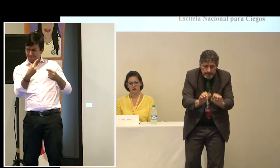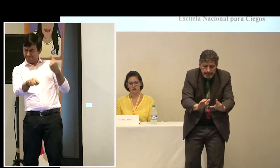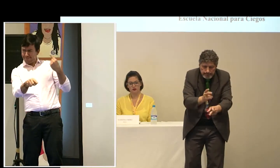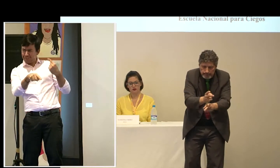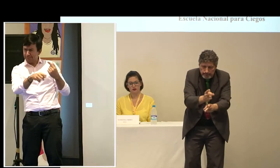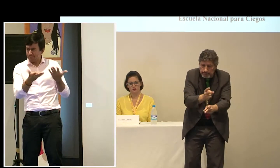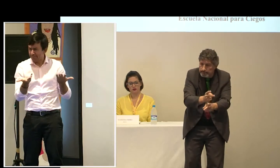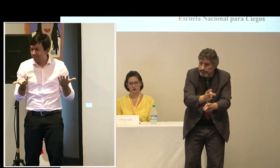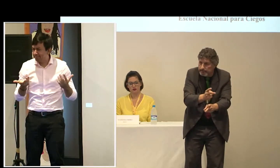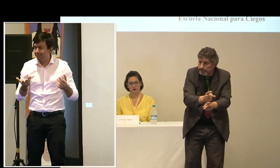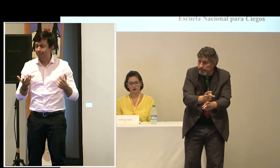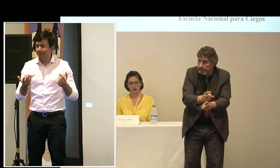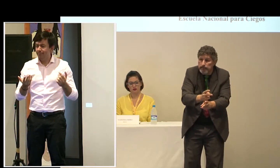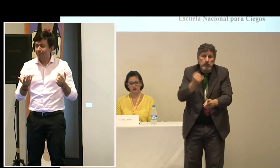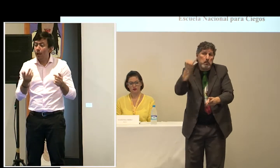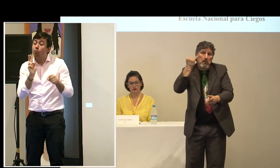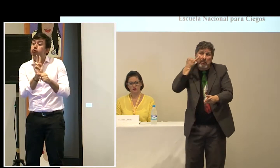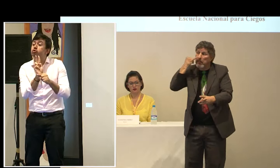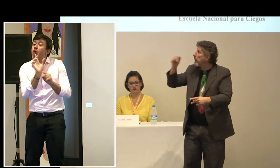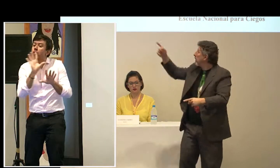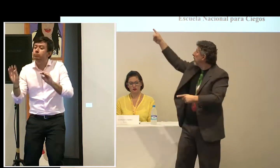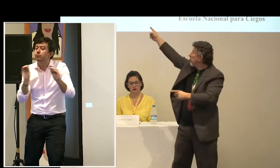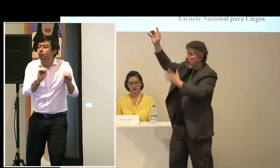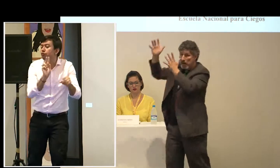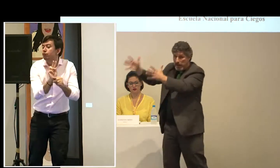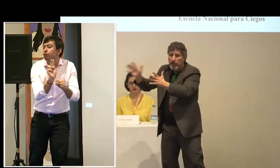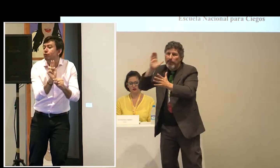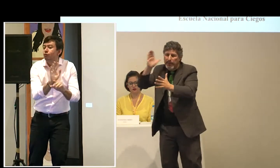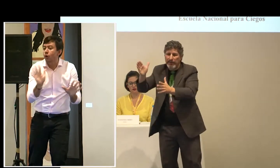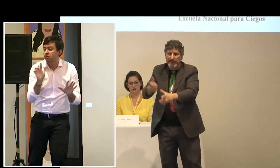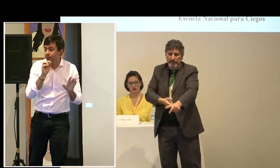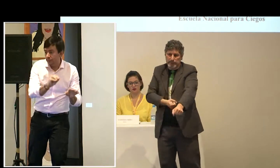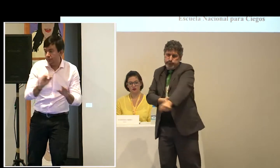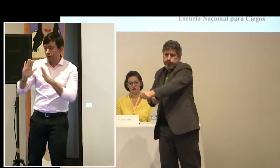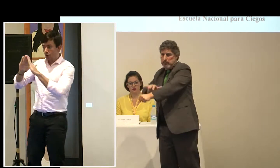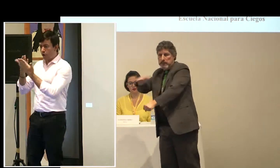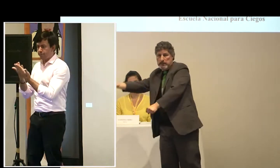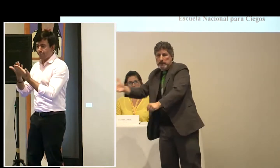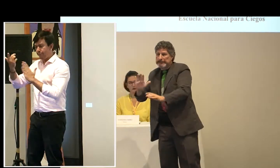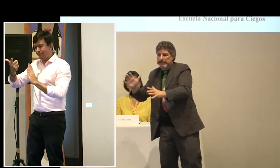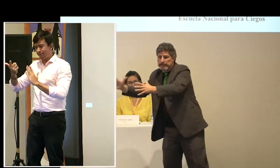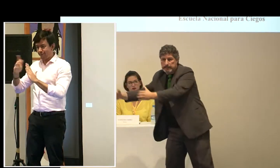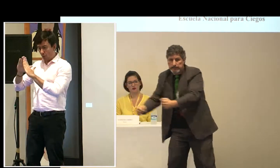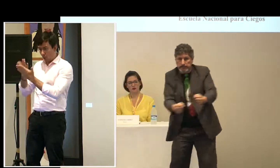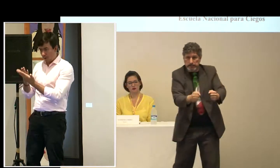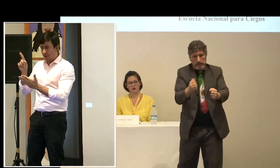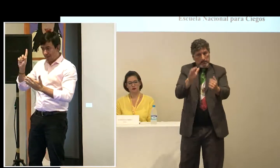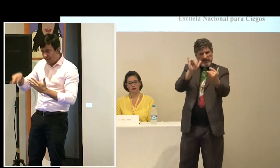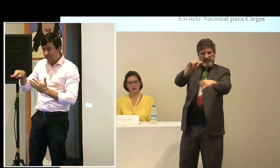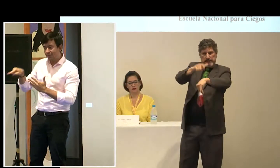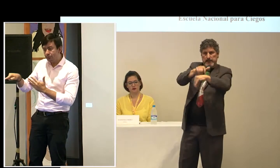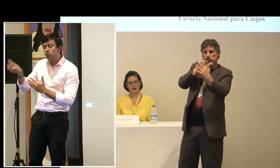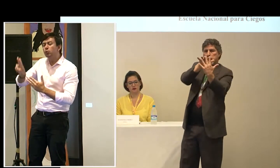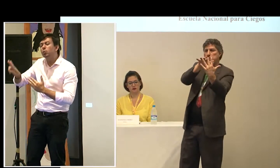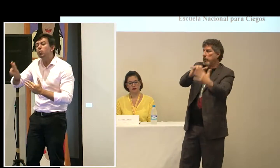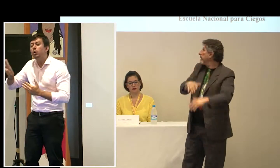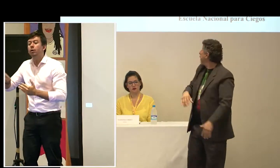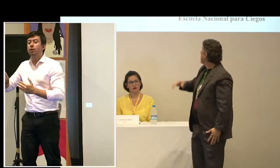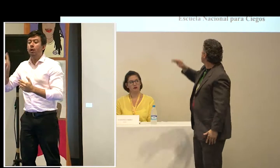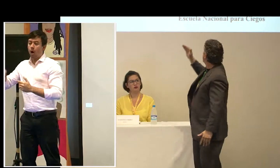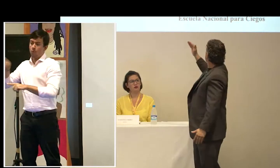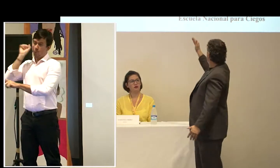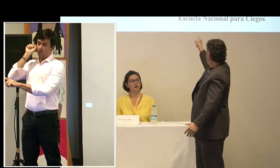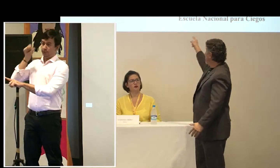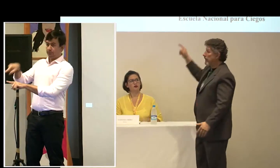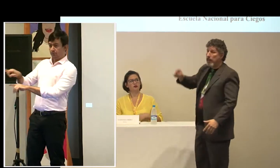México. Ué, mas surdos e cegos juntos? Foi algo provisório para a educação de surdos, pois a escola teve que fechar.